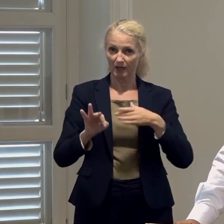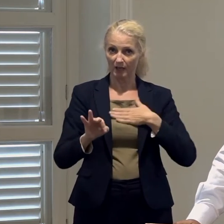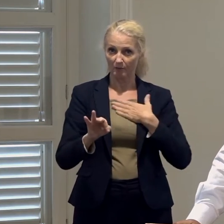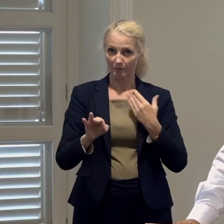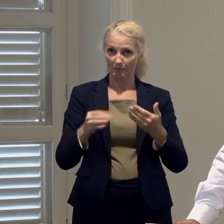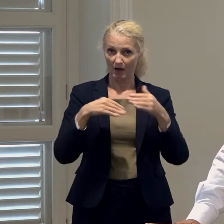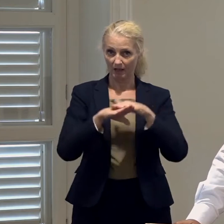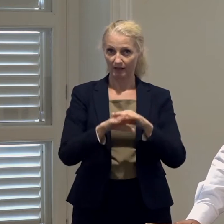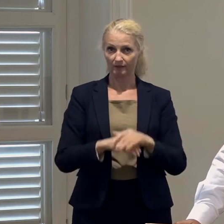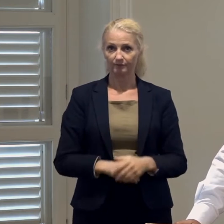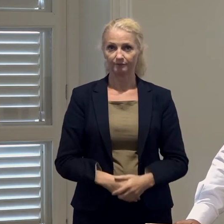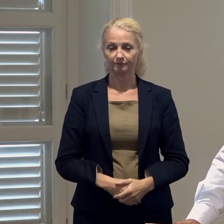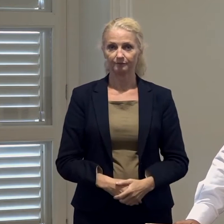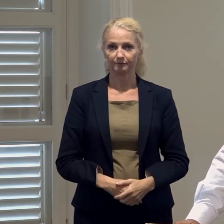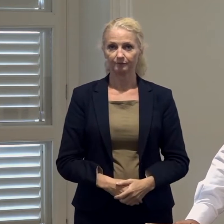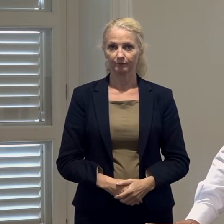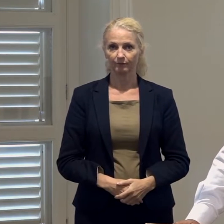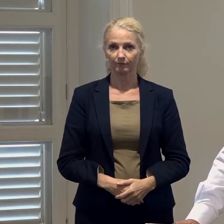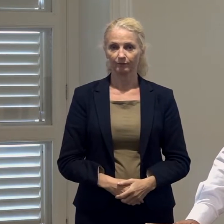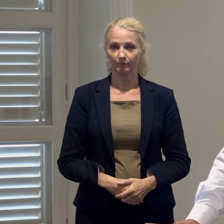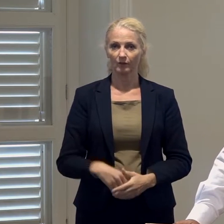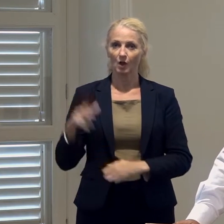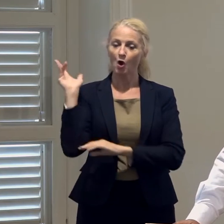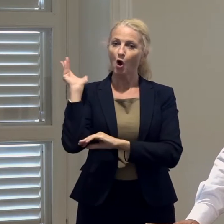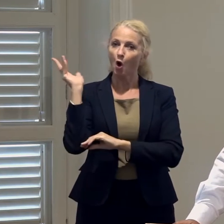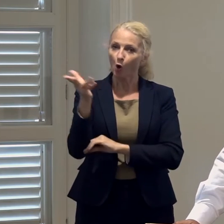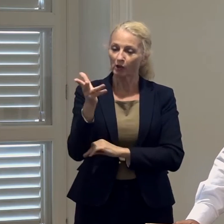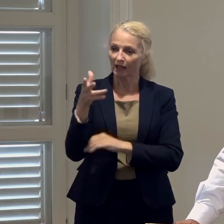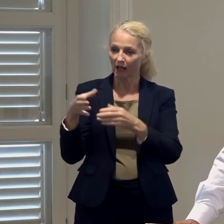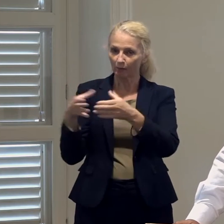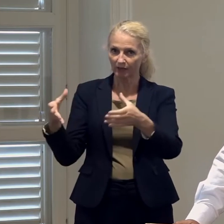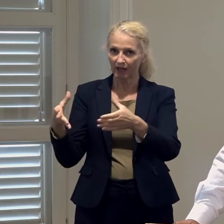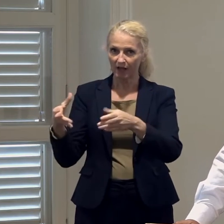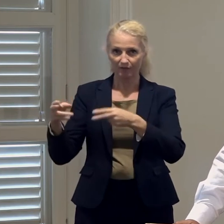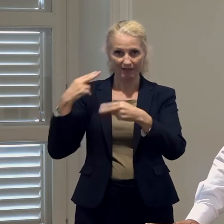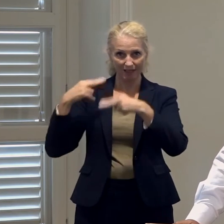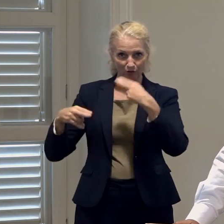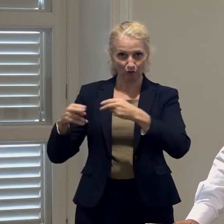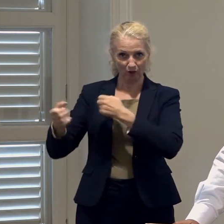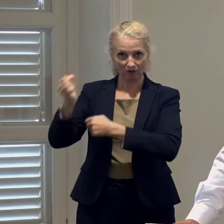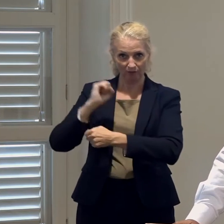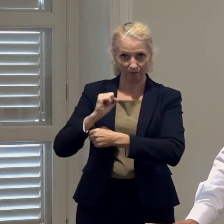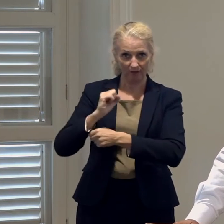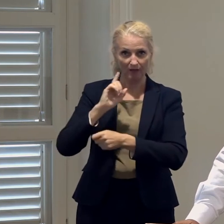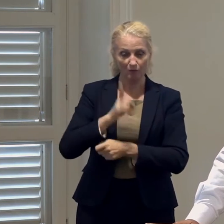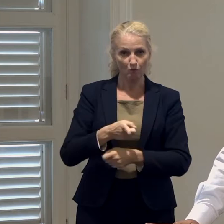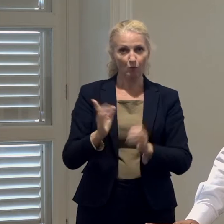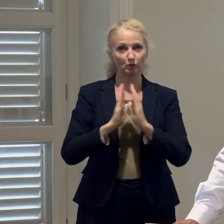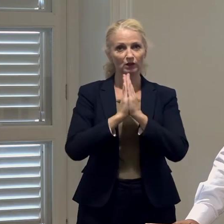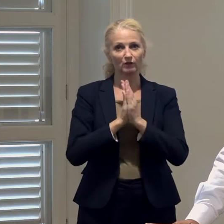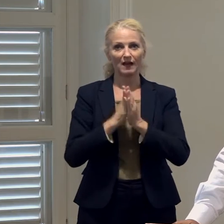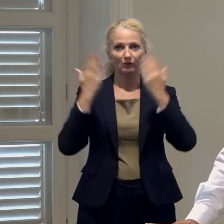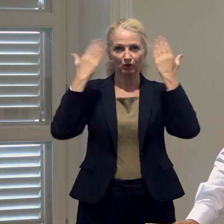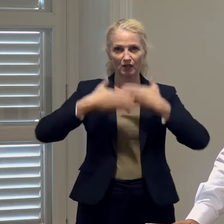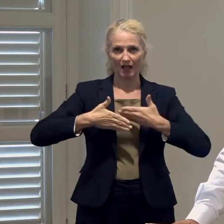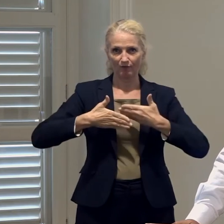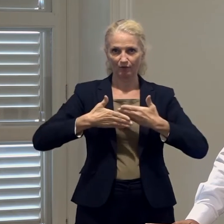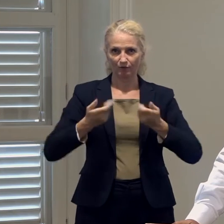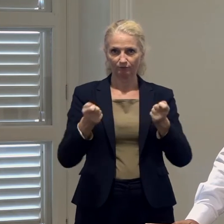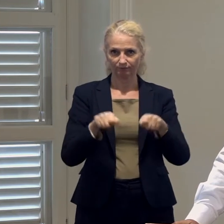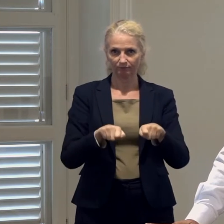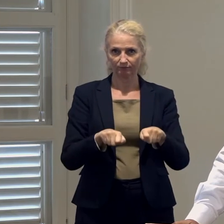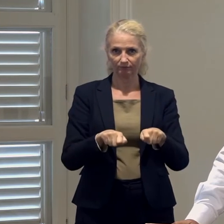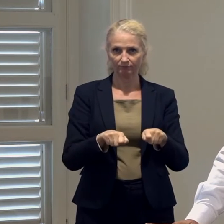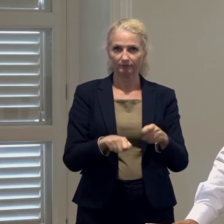Alle horecabedrijven moeten om 12 uur 's avonds dicht En er worden 4 volwassene